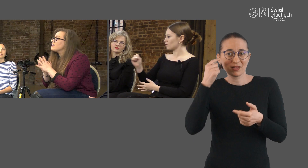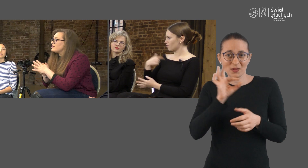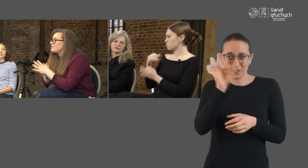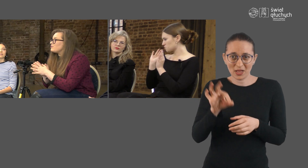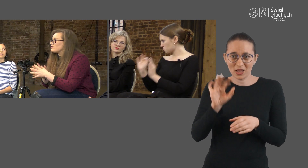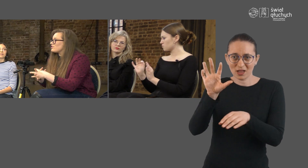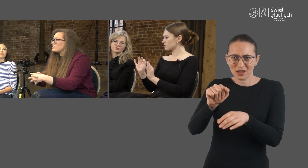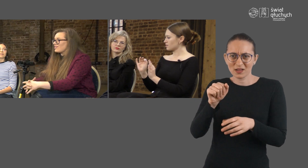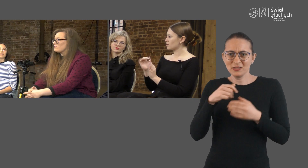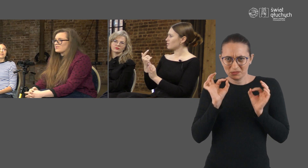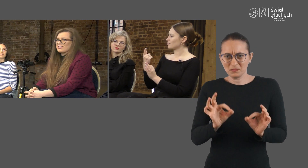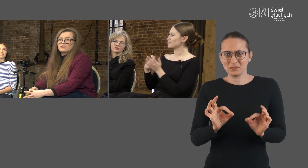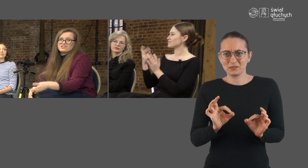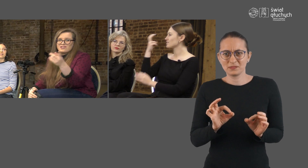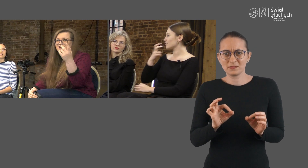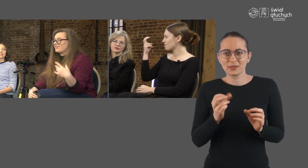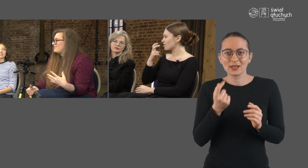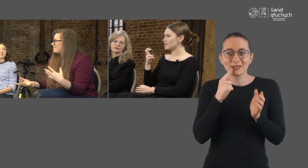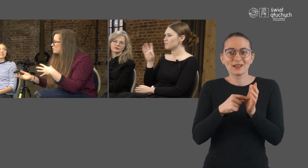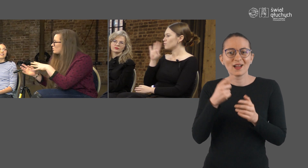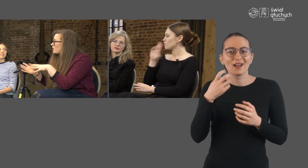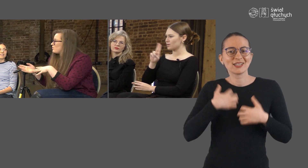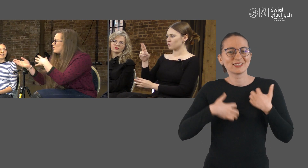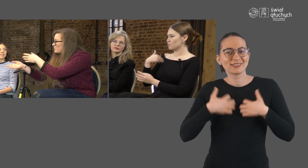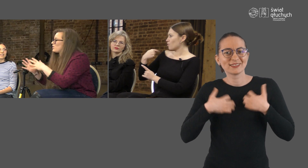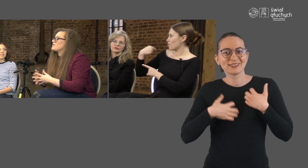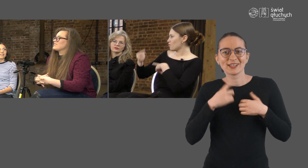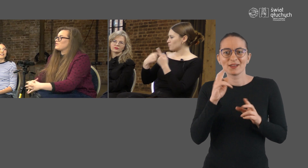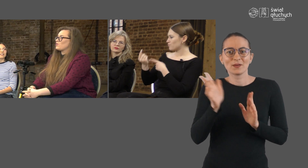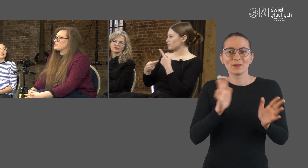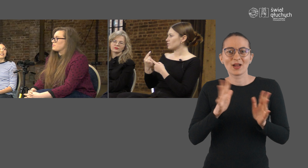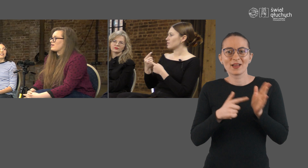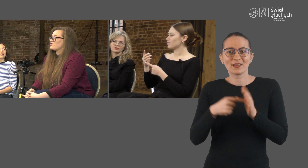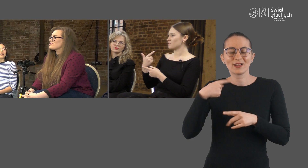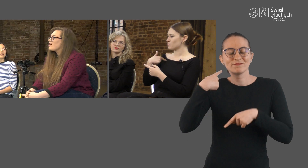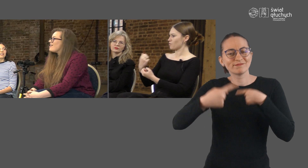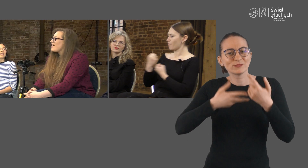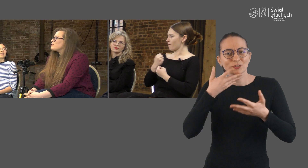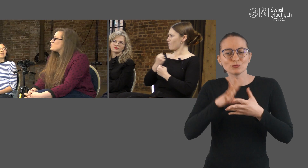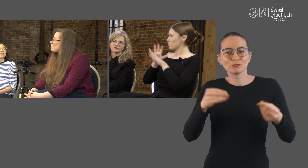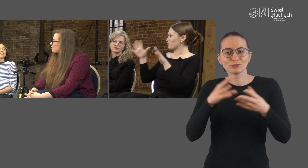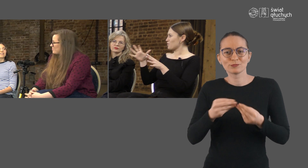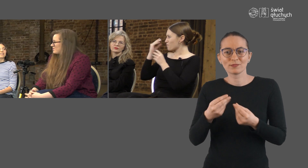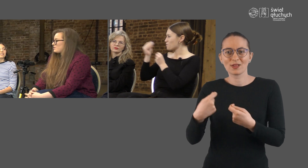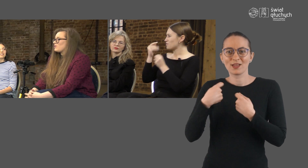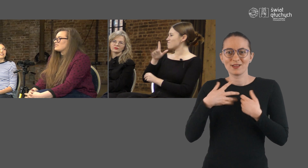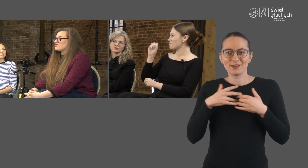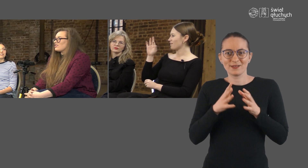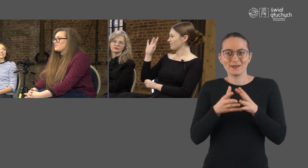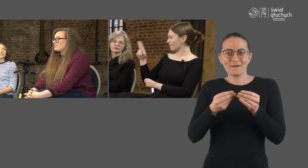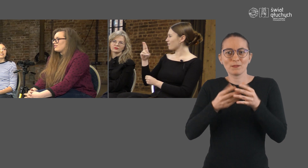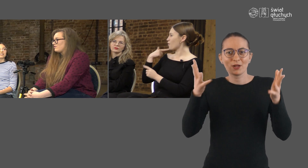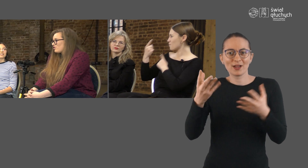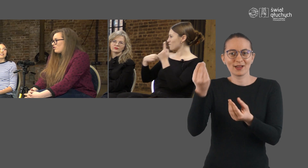radzę. I właśnie to jest ciekawostka, właśnie tak jak ktoś tutaj mówił z kujonstwem, właśnie Bartosz, ale u mnie była podobna